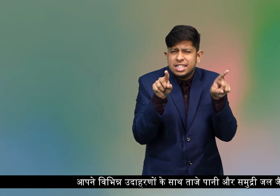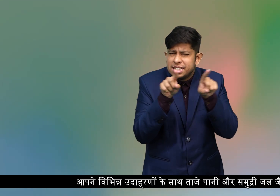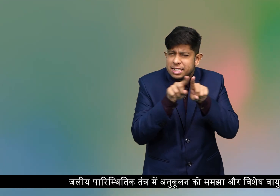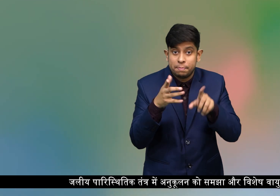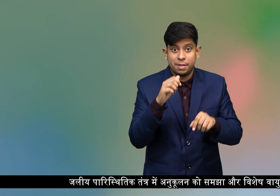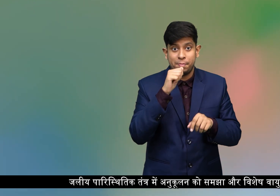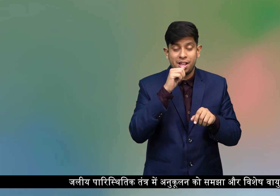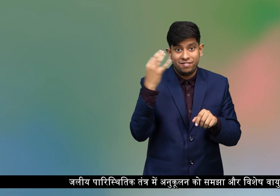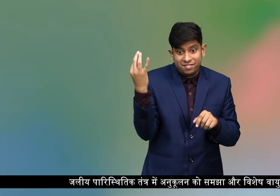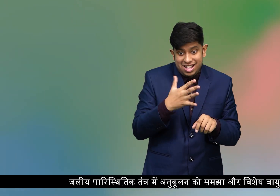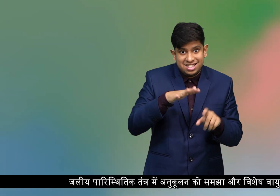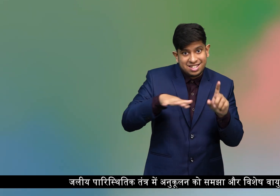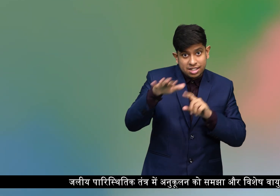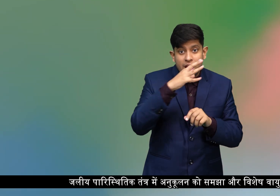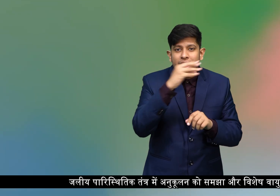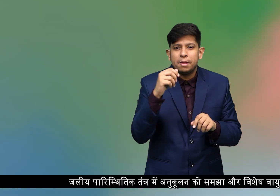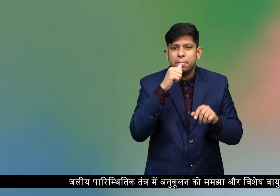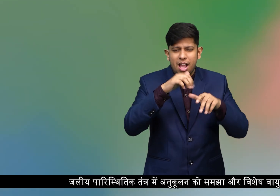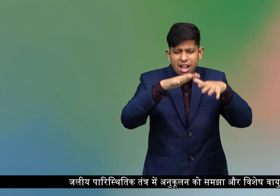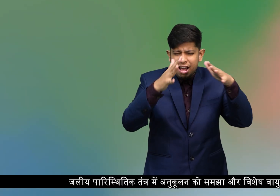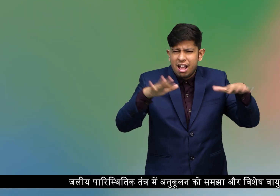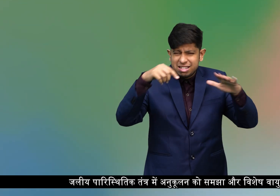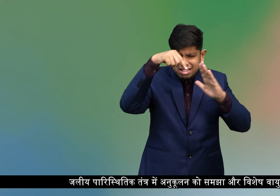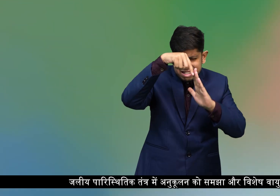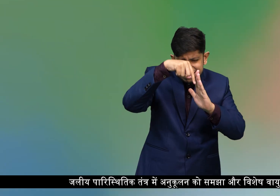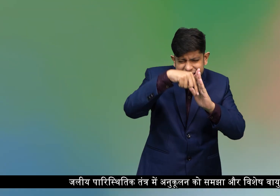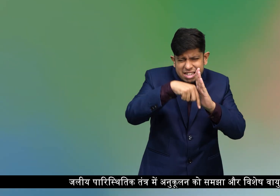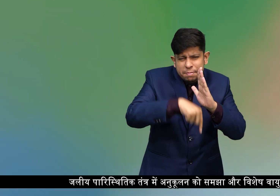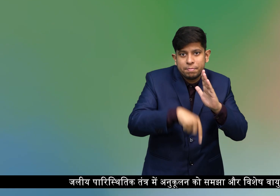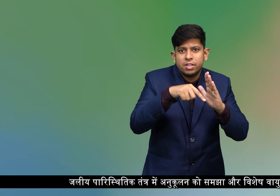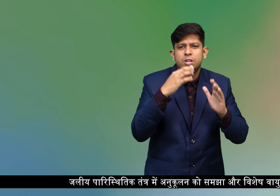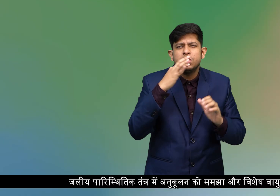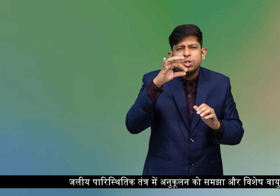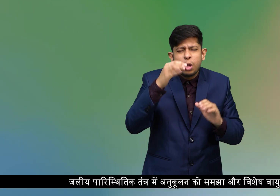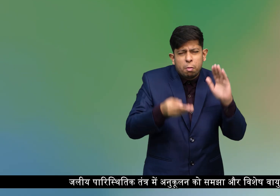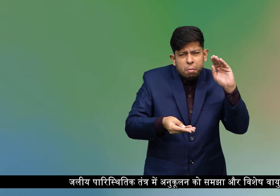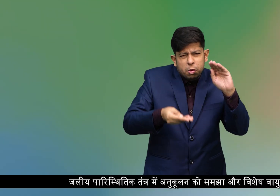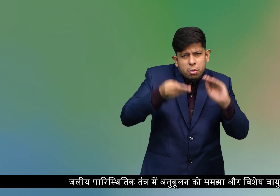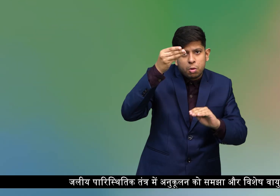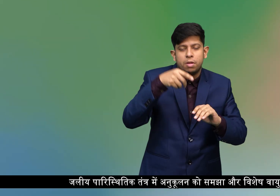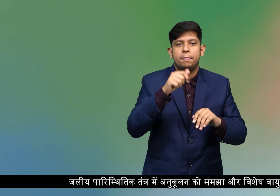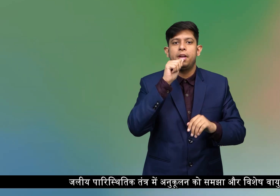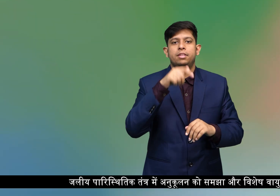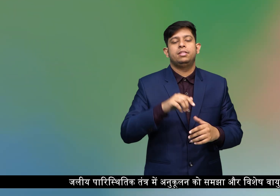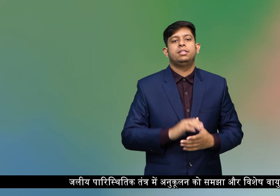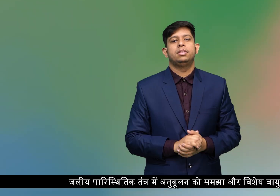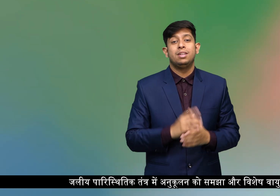जल जैसे जलीय पारिस्थितिकी तंत्र में अनुकूलन को समझा और विशेष वायु